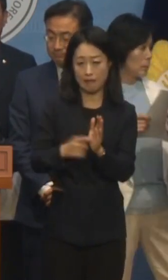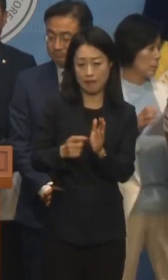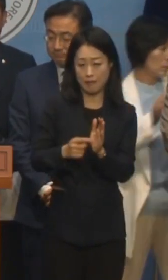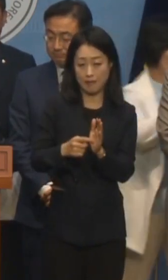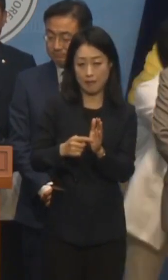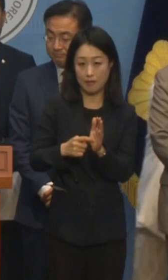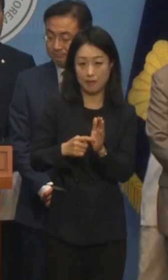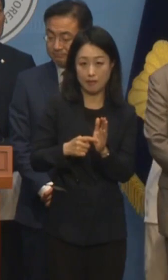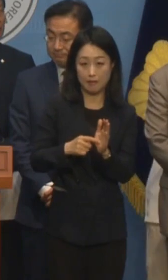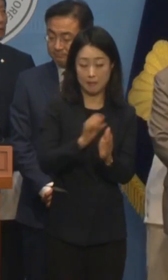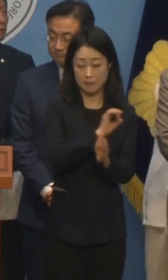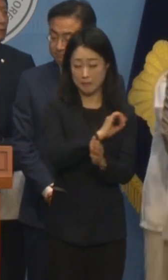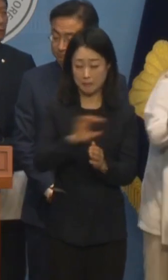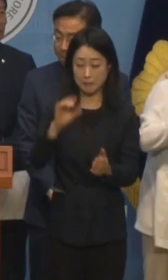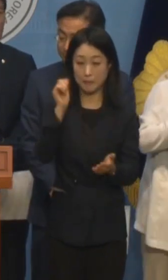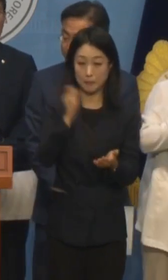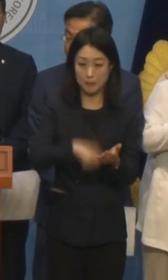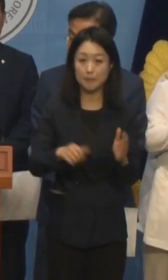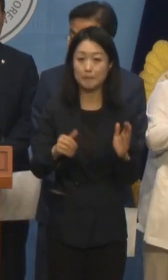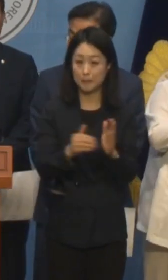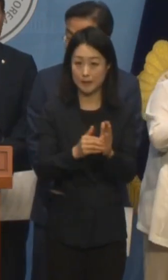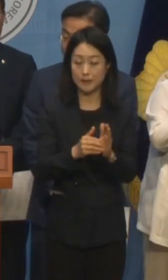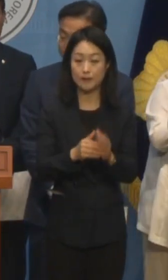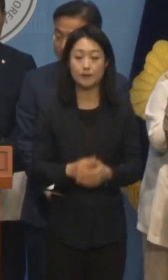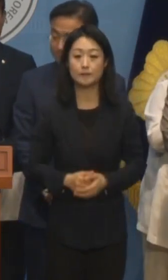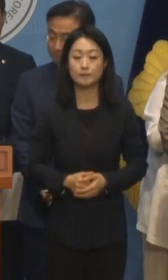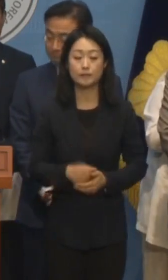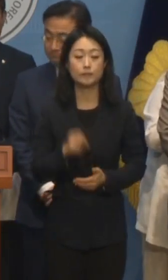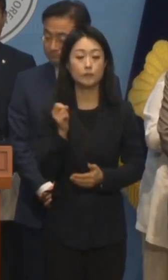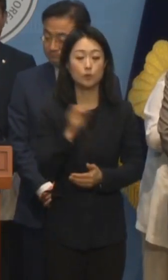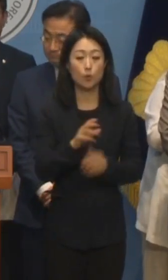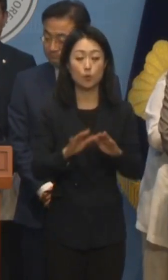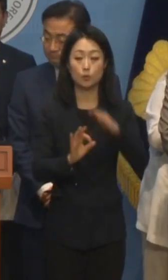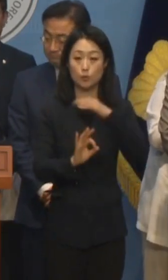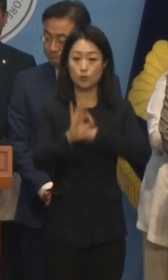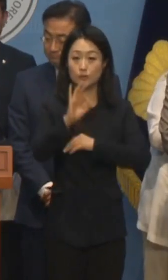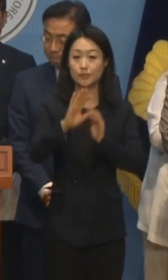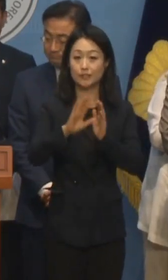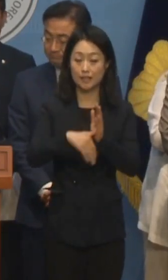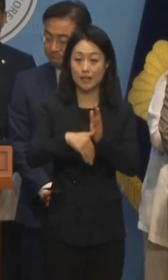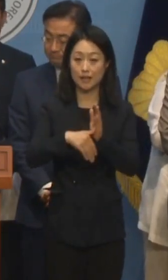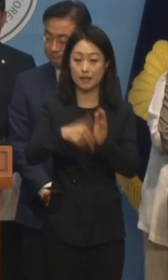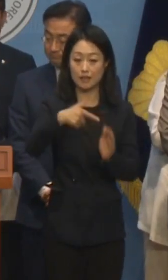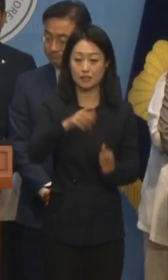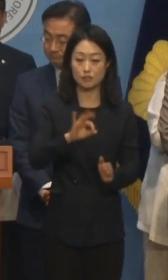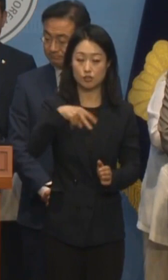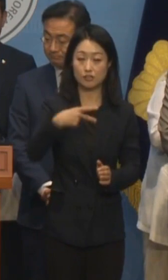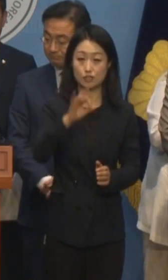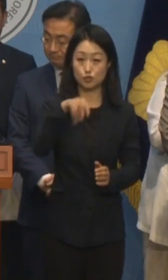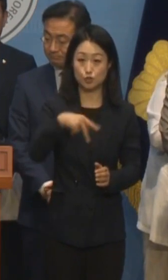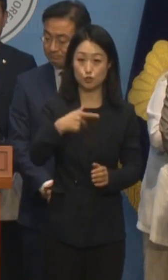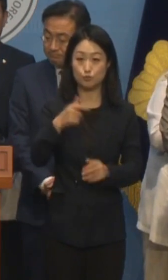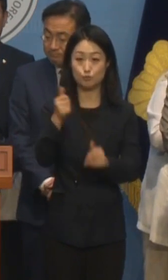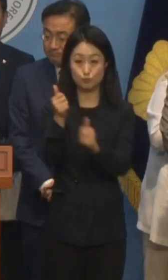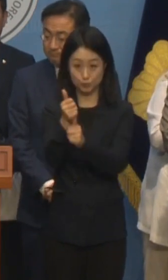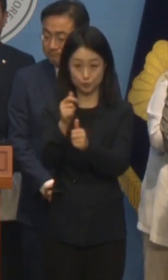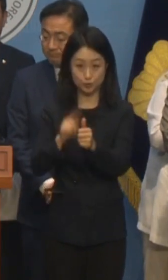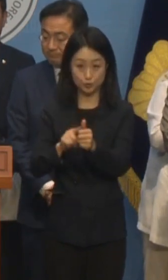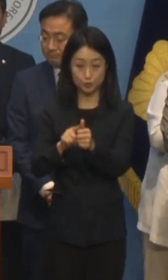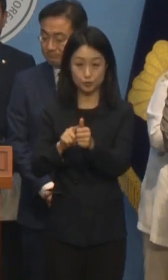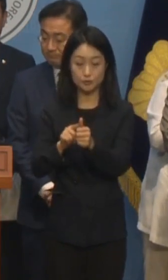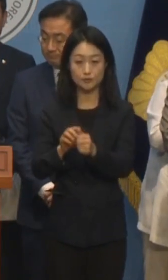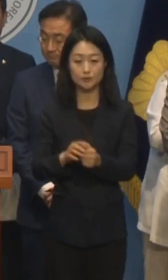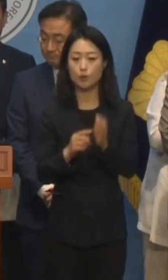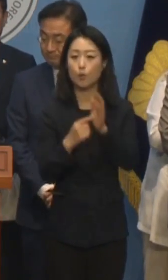졸속적이고 반쪽짜리인 의결서였습니다. 심지어 오늘 오전 정승윤 부위원장은 의결서를